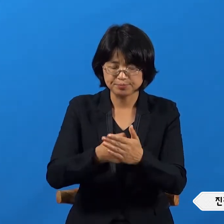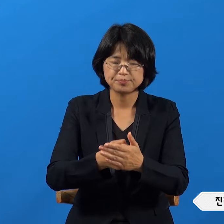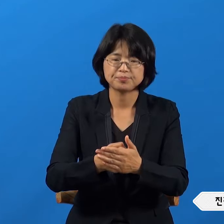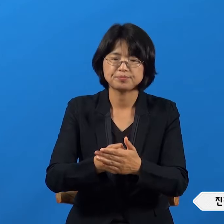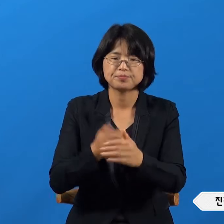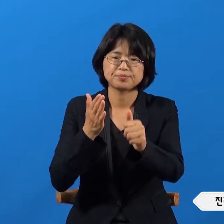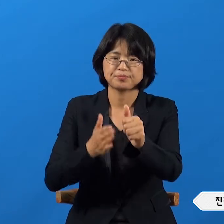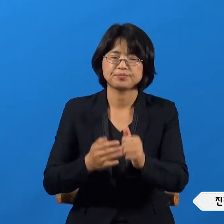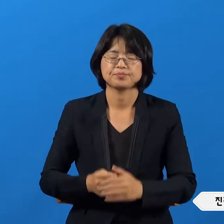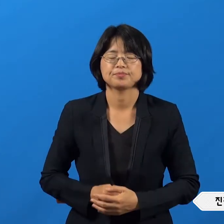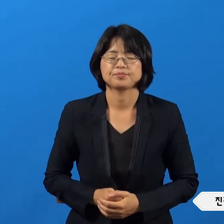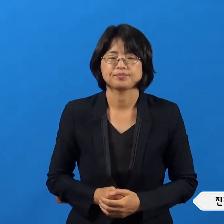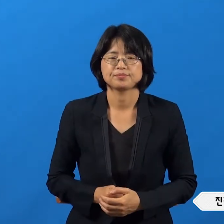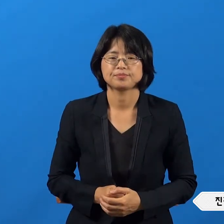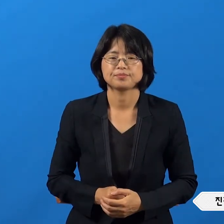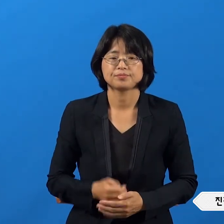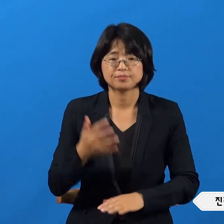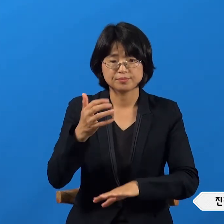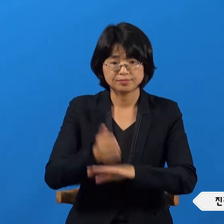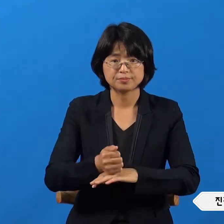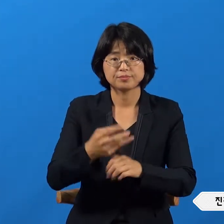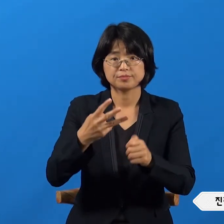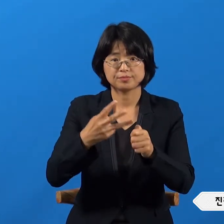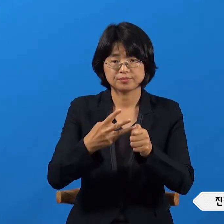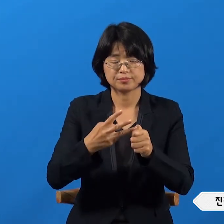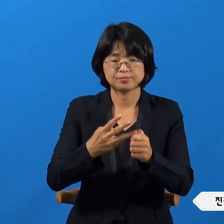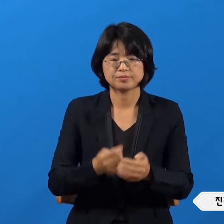3번째는 기도를 배우십시오.